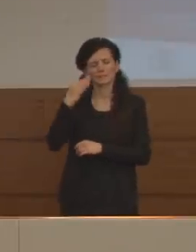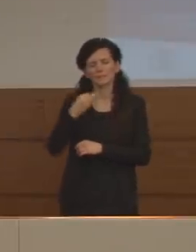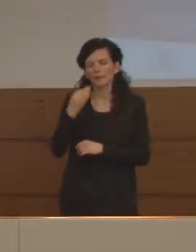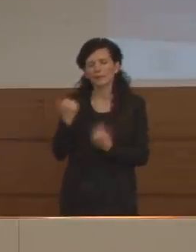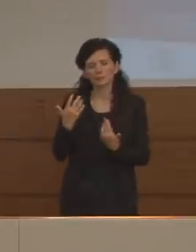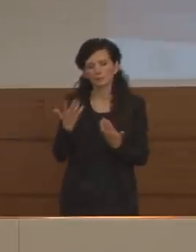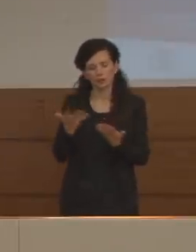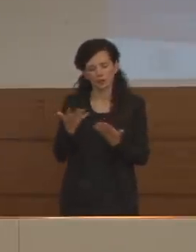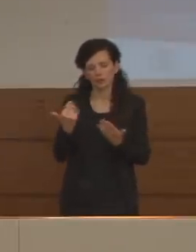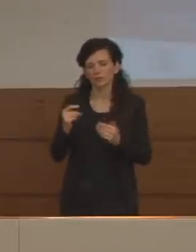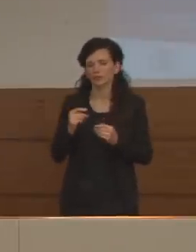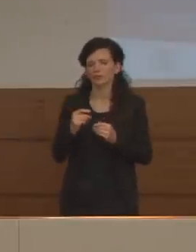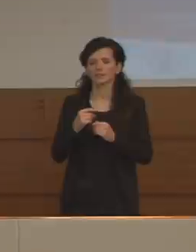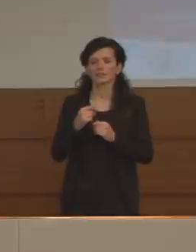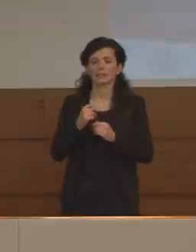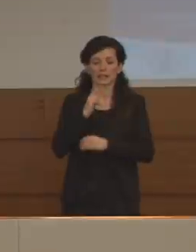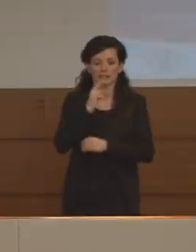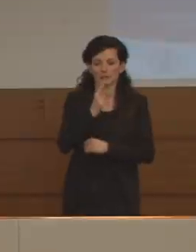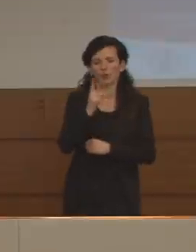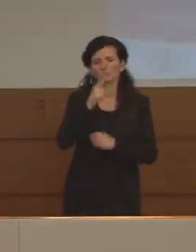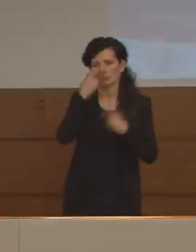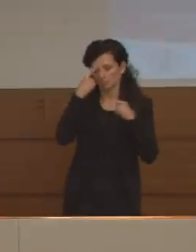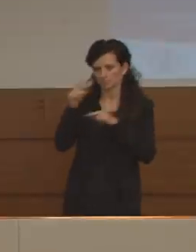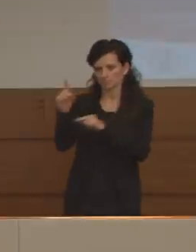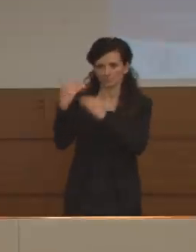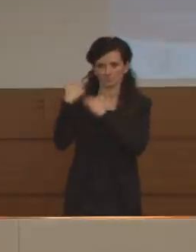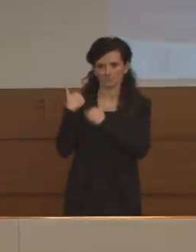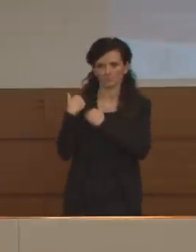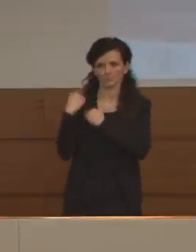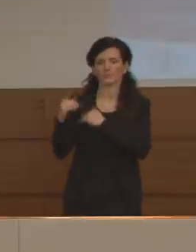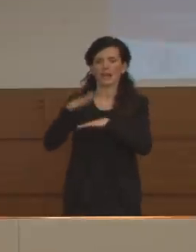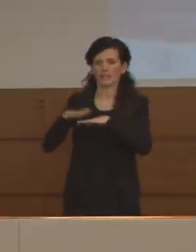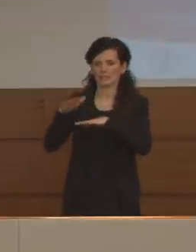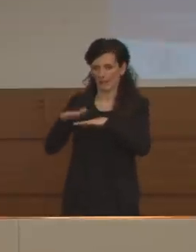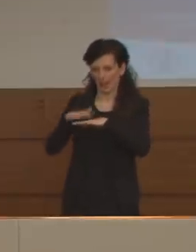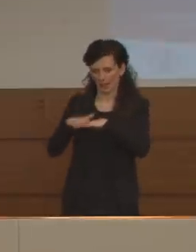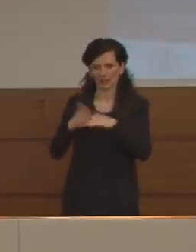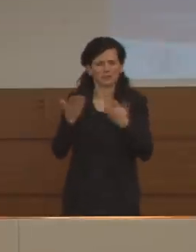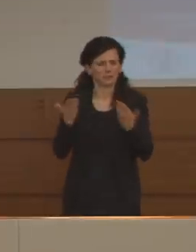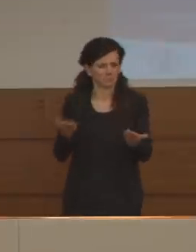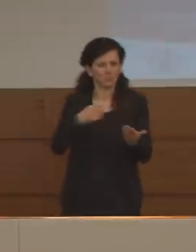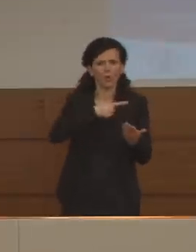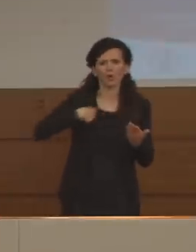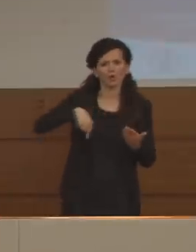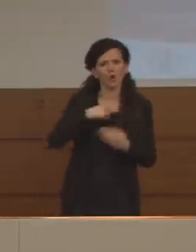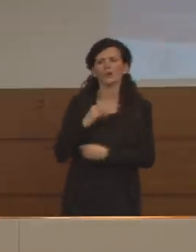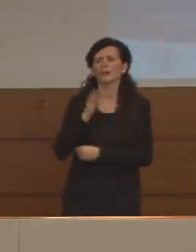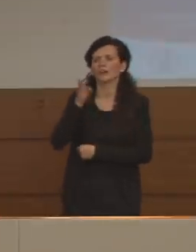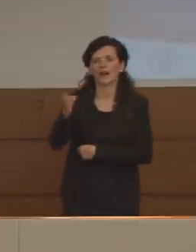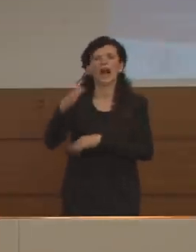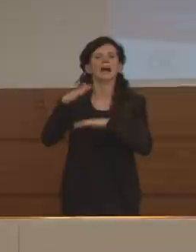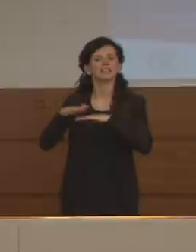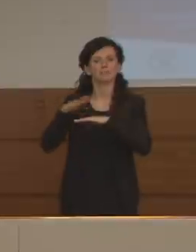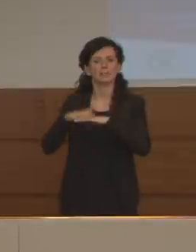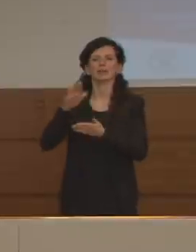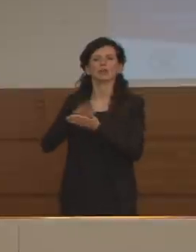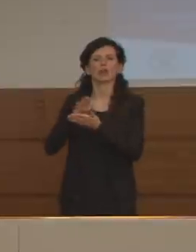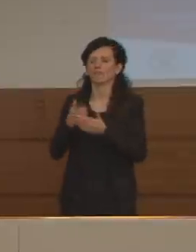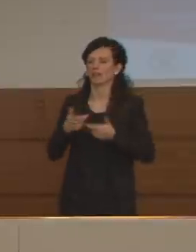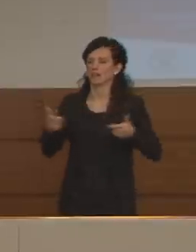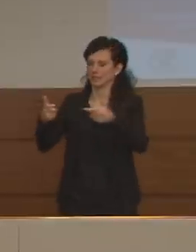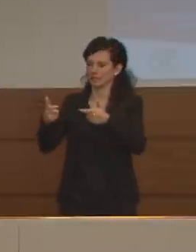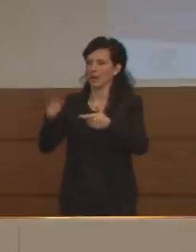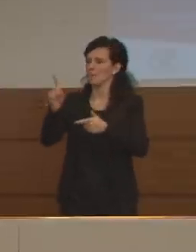risposte agli esperti noi andiamo alle conferenze stampa degli esperti e gli esperti ci rimandano ad